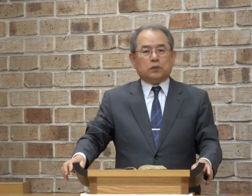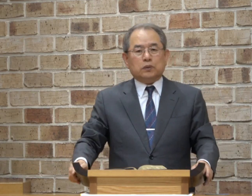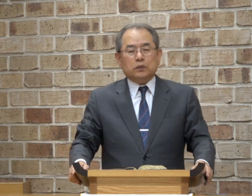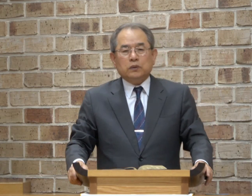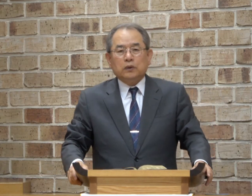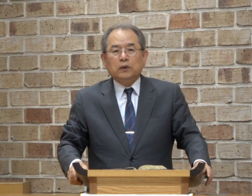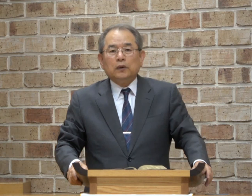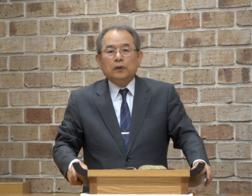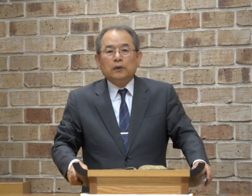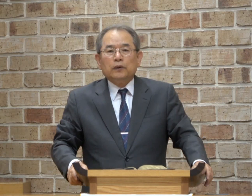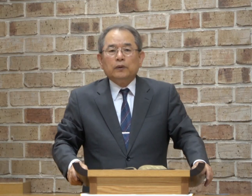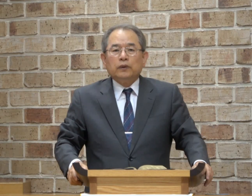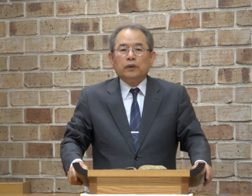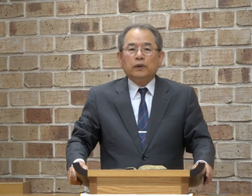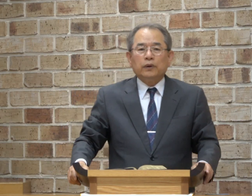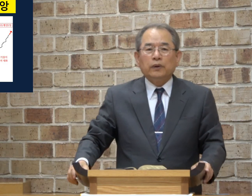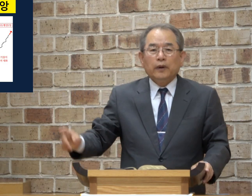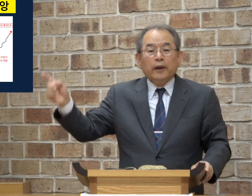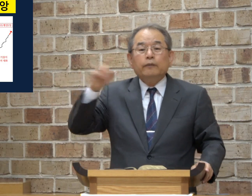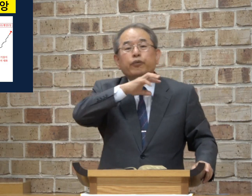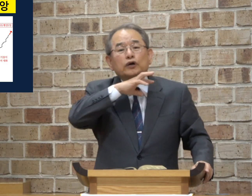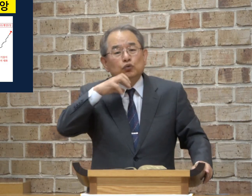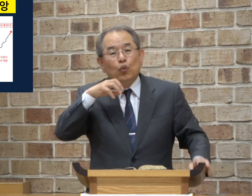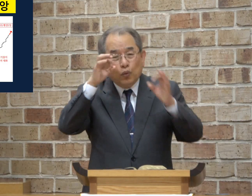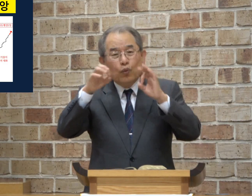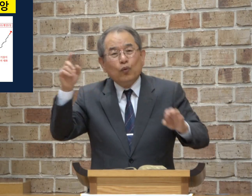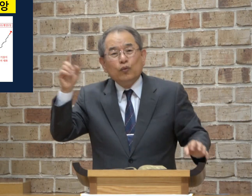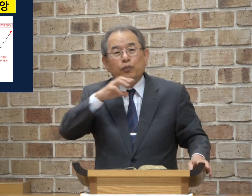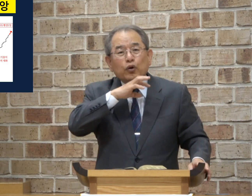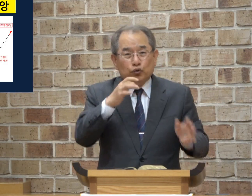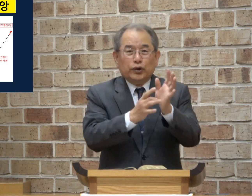여러분 이 부분에 대해서 인지하셔야 합니다. 베드로를 보면